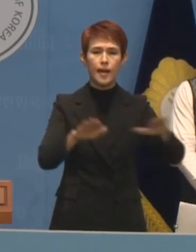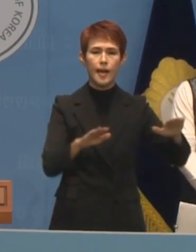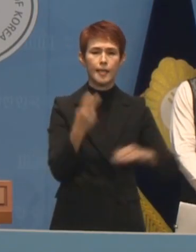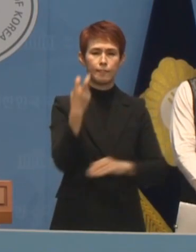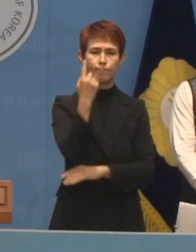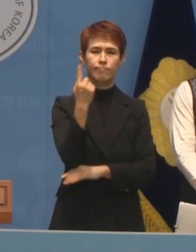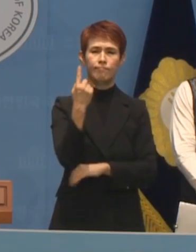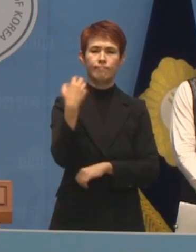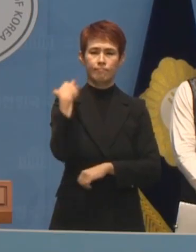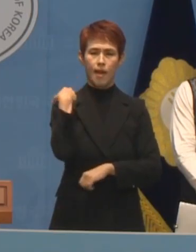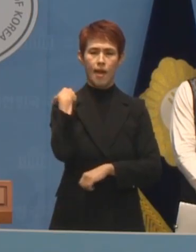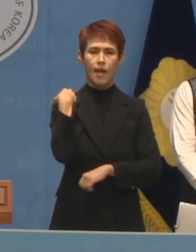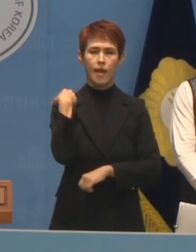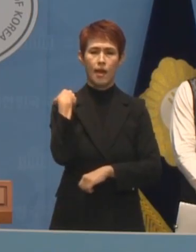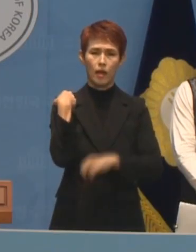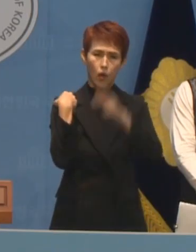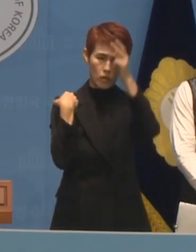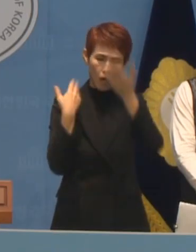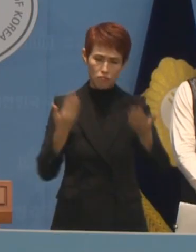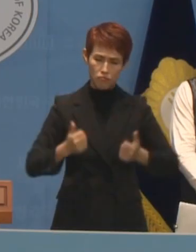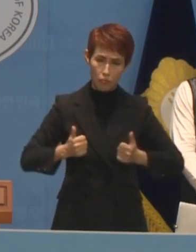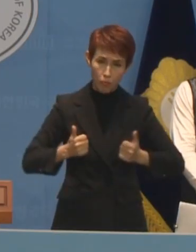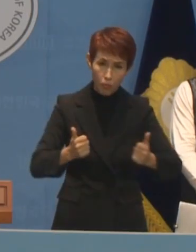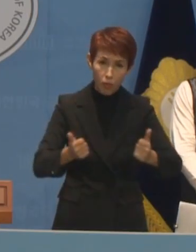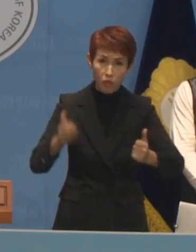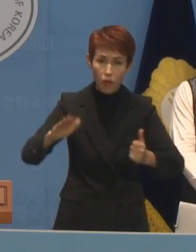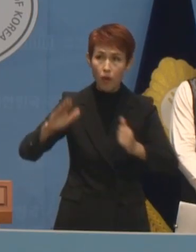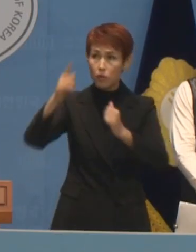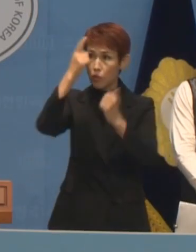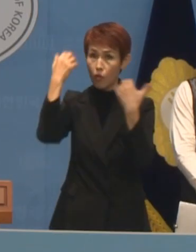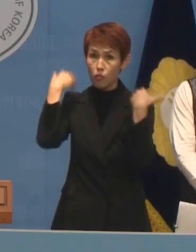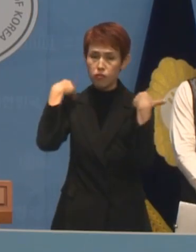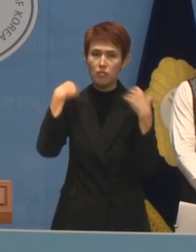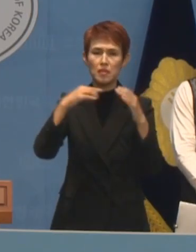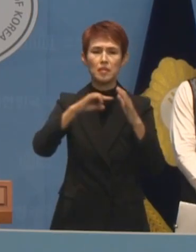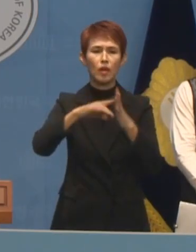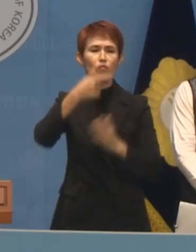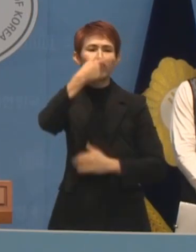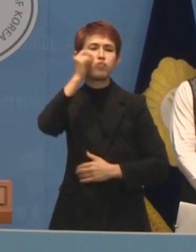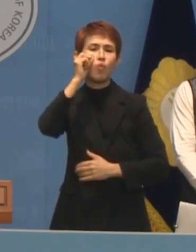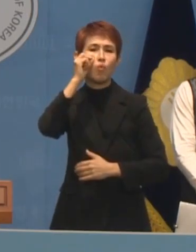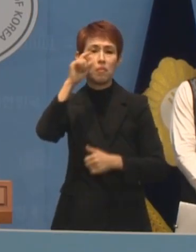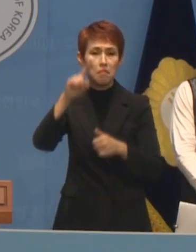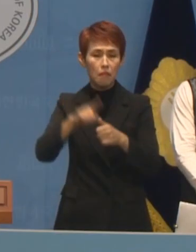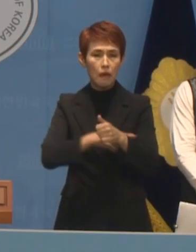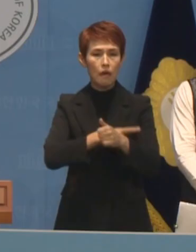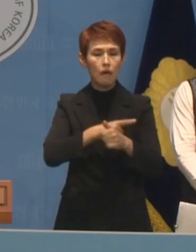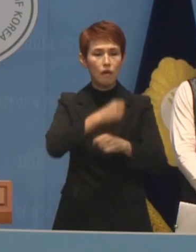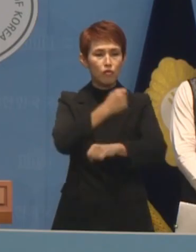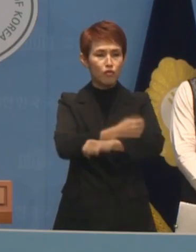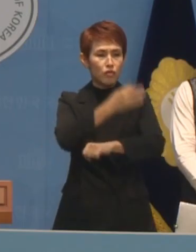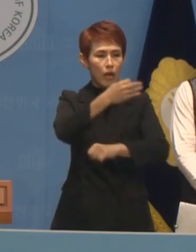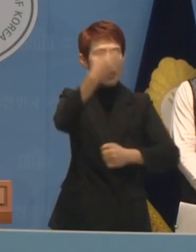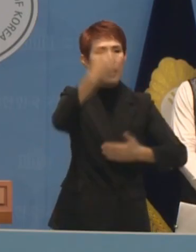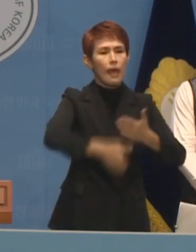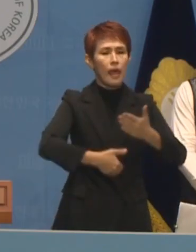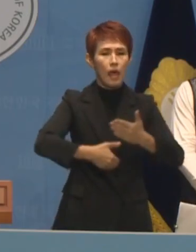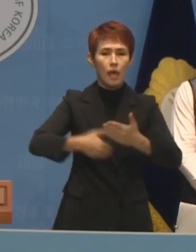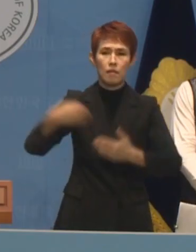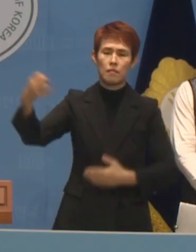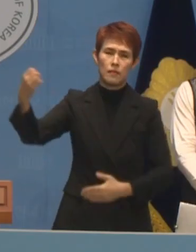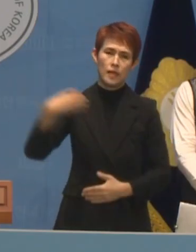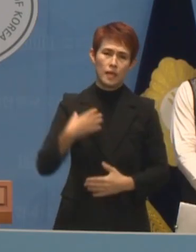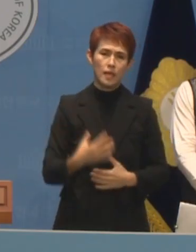청원 경찰들인데 국가는 세수 부족을 이유로 수당 삭감 등 그 처우마저 저하시킨다고 하고